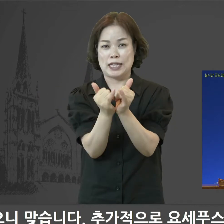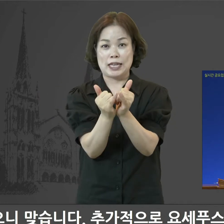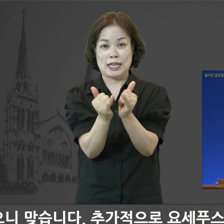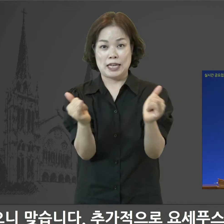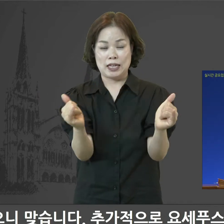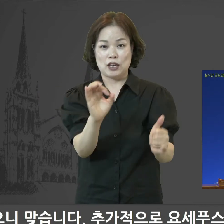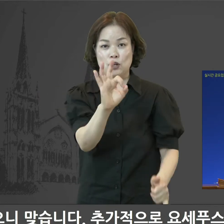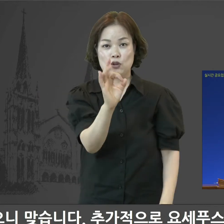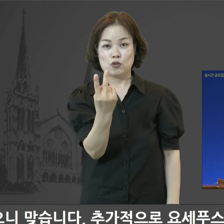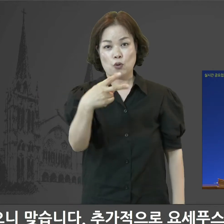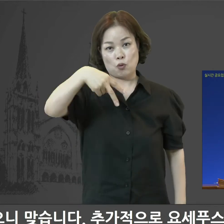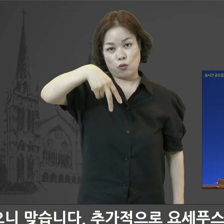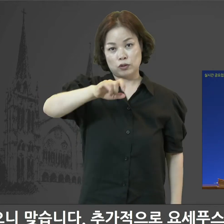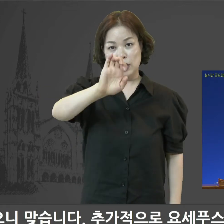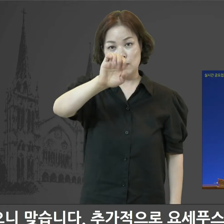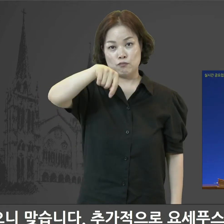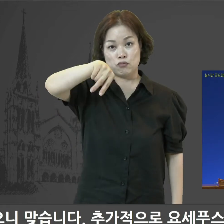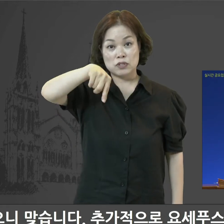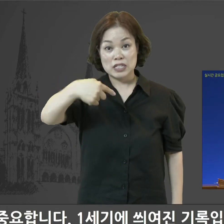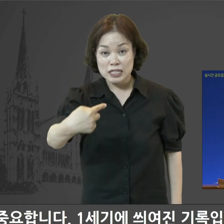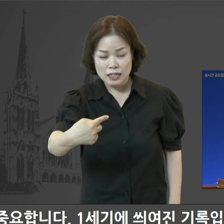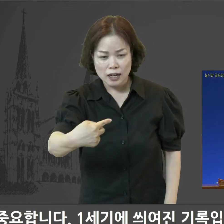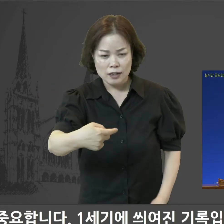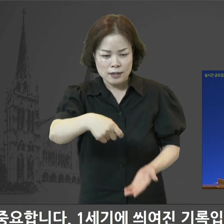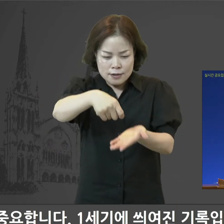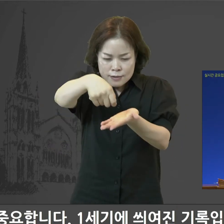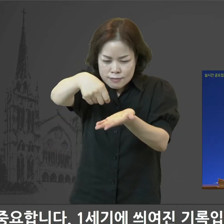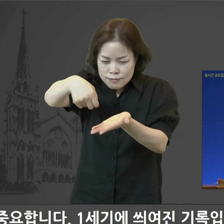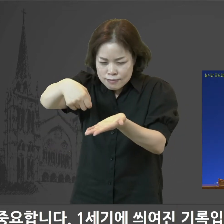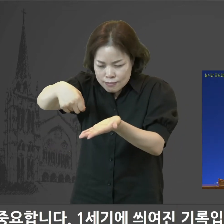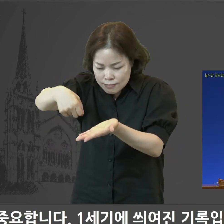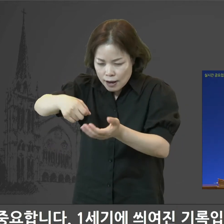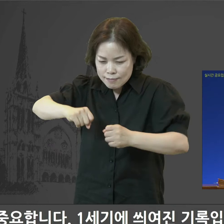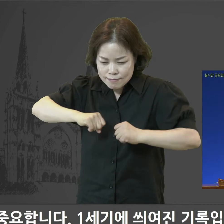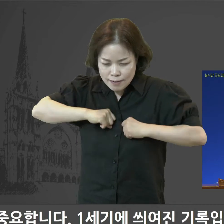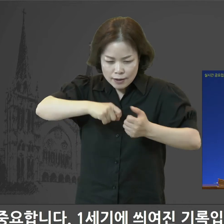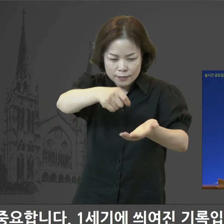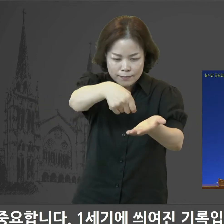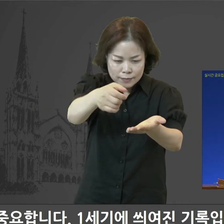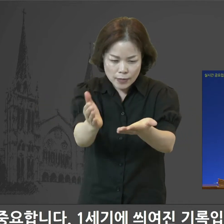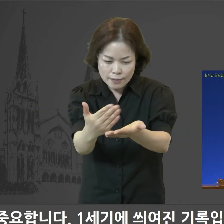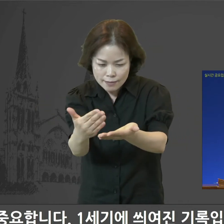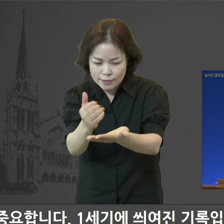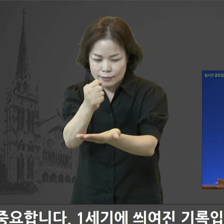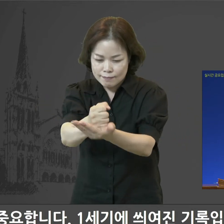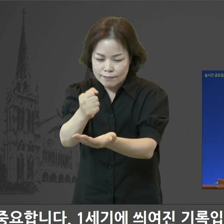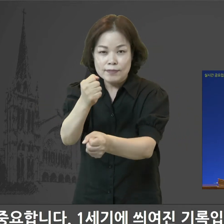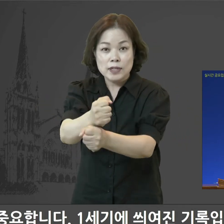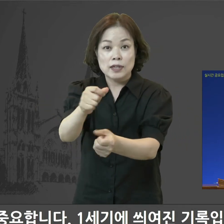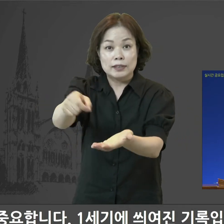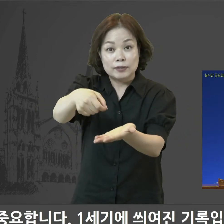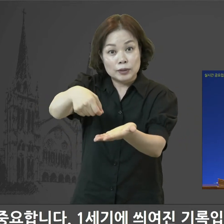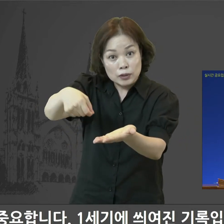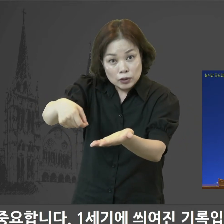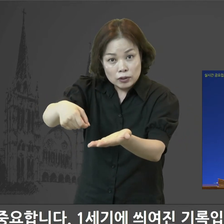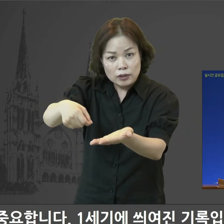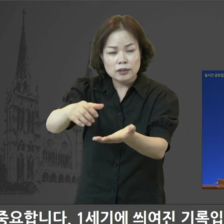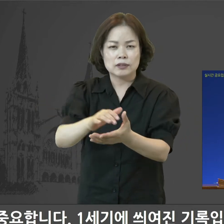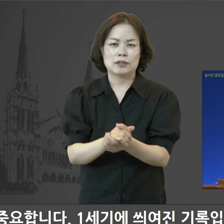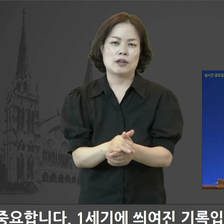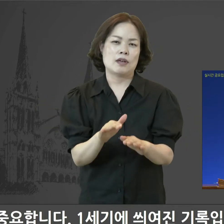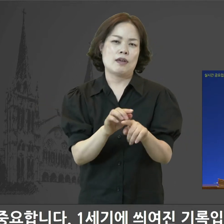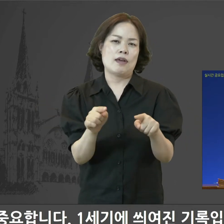유대인인 요세푸스가 이 기록을 꽤 열심히 했습니다. 구약 성경도 꽤 많이 이렇게 쭉 써서